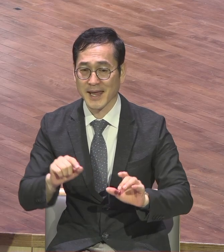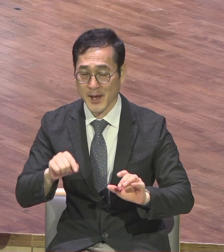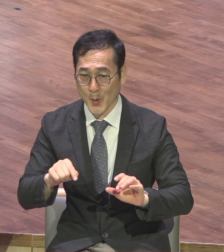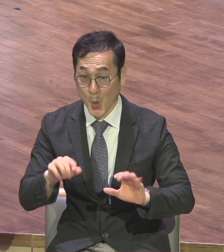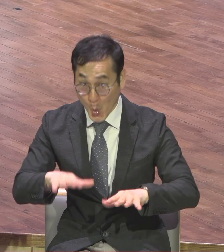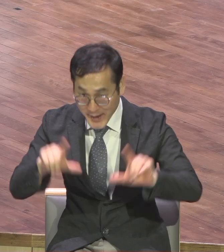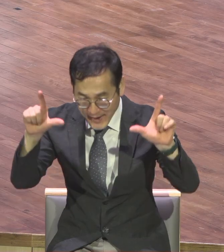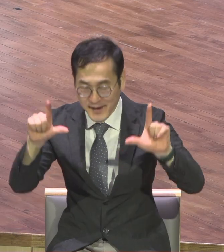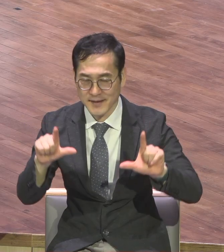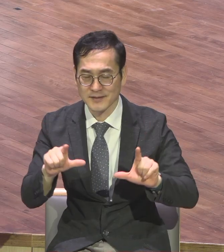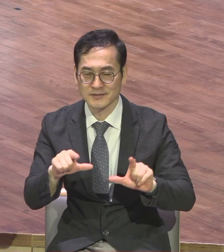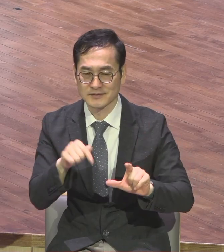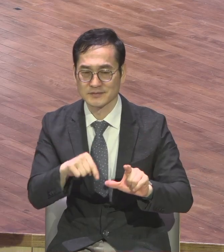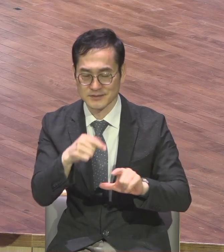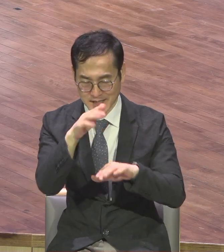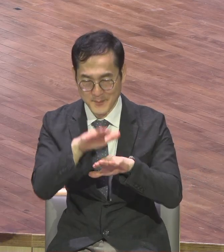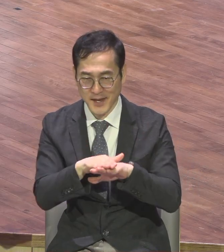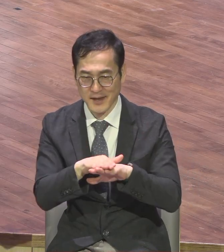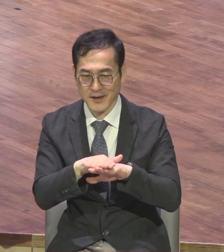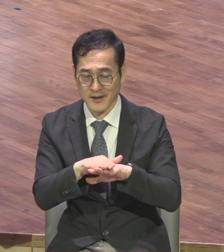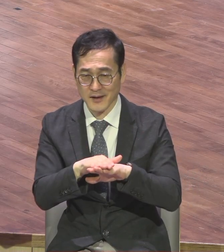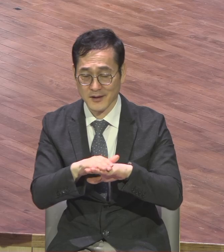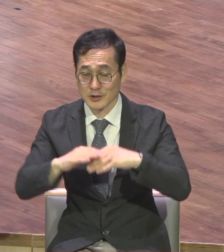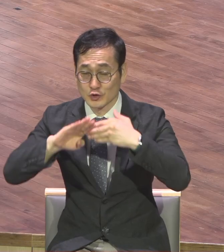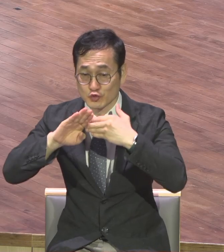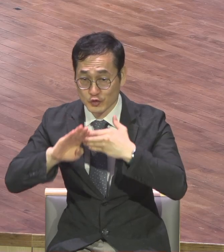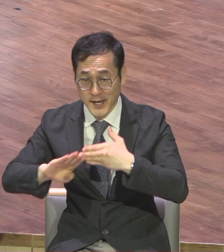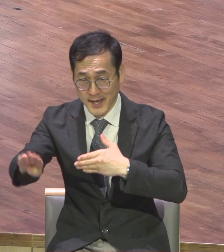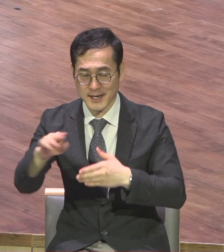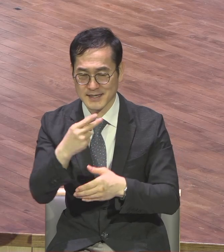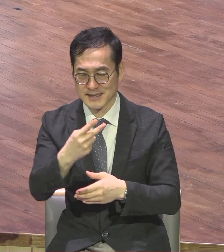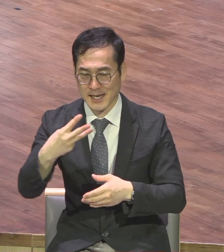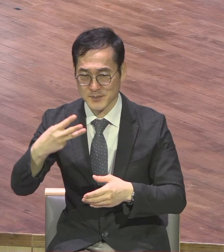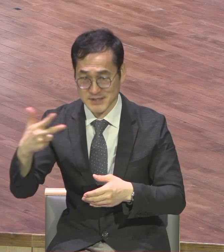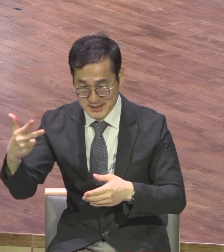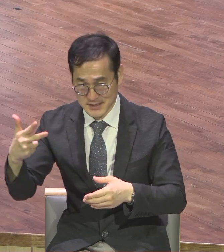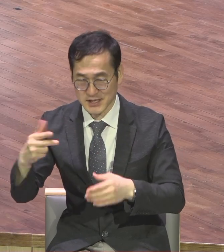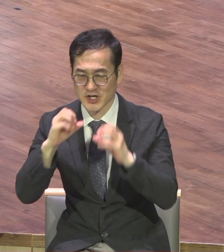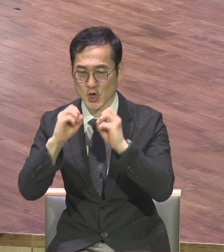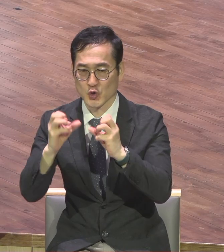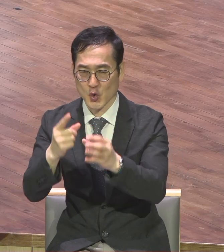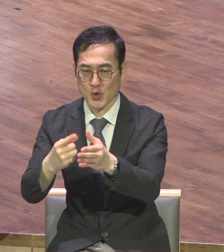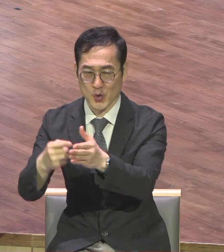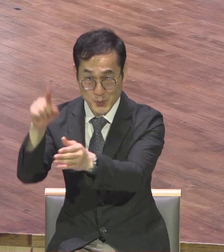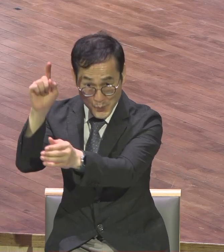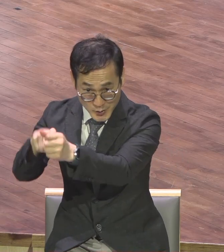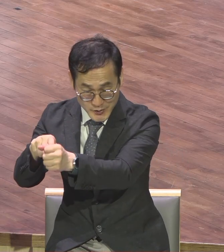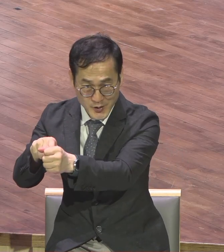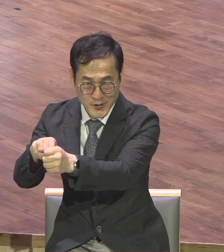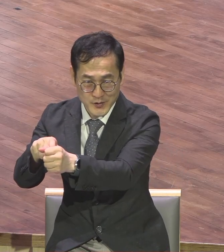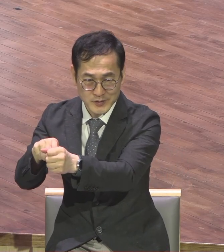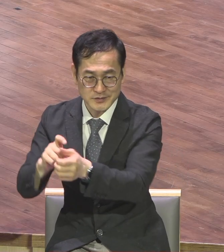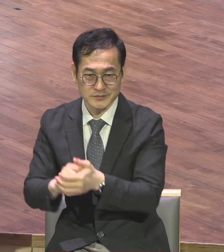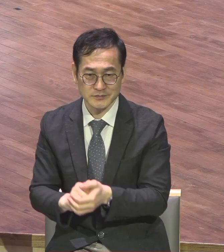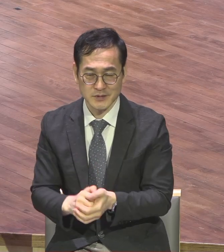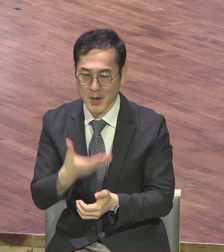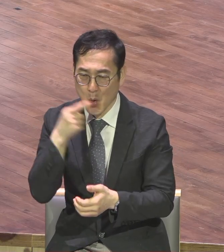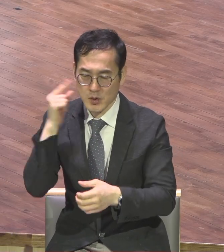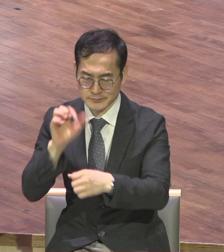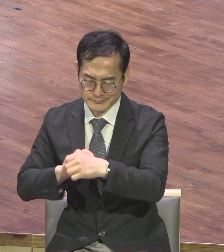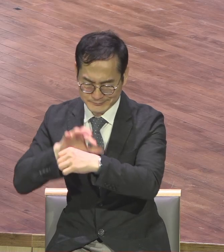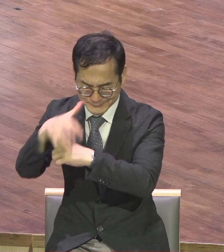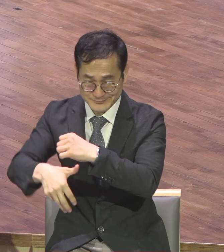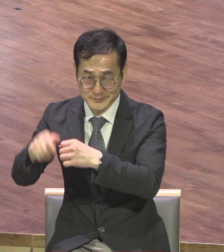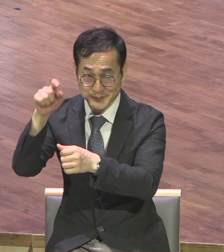이제 237 선교 원년의 응답을 향해서 이제는 언약적 도전을 해 나가야 된다.